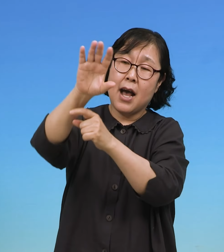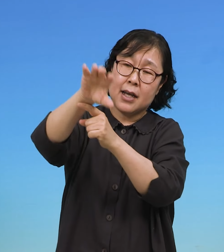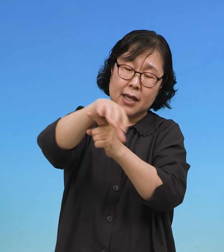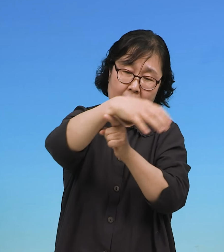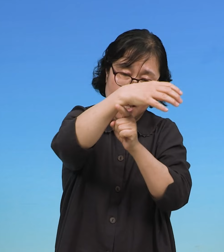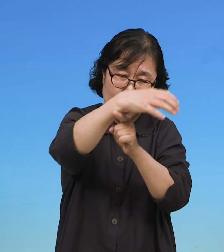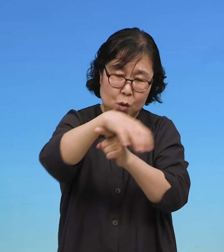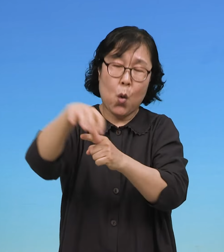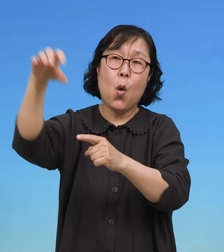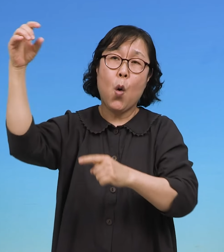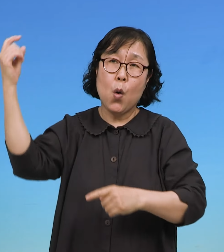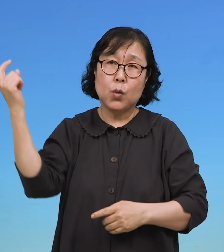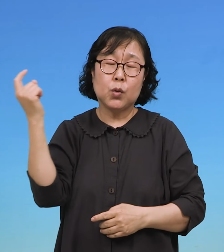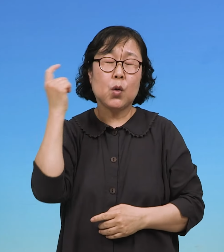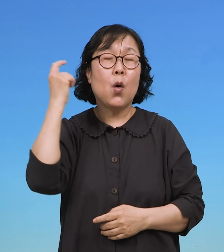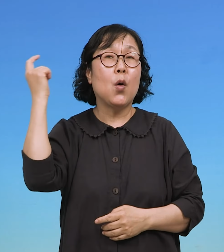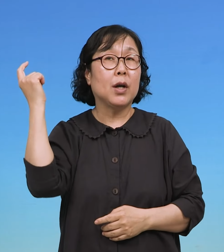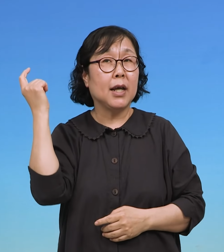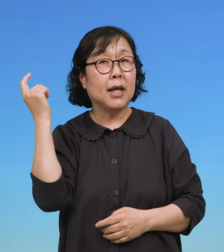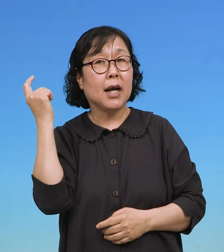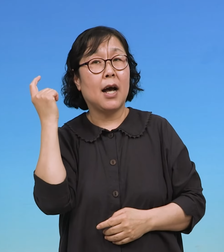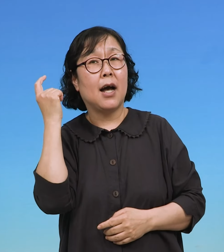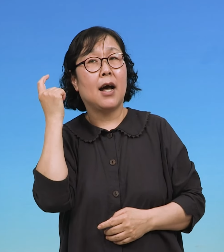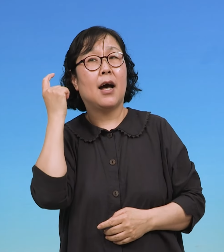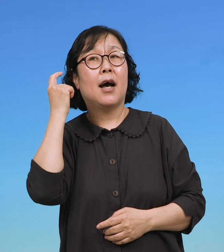사랑의 종소리가